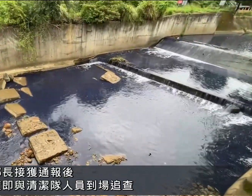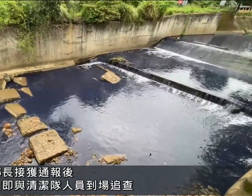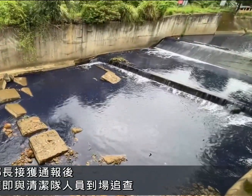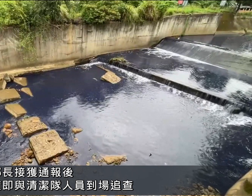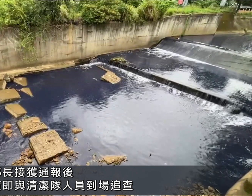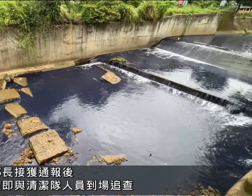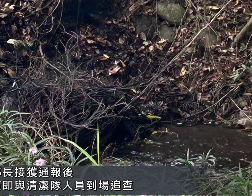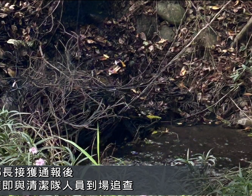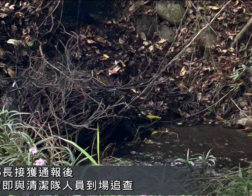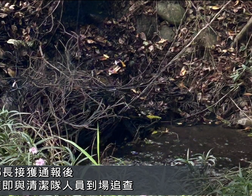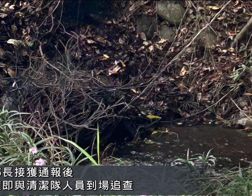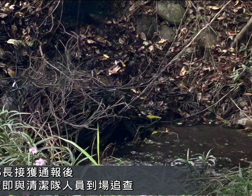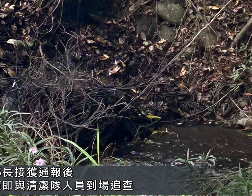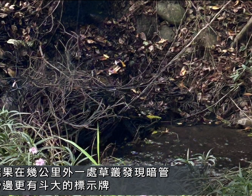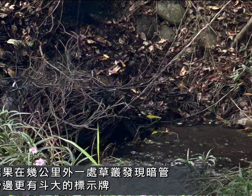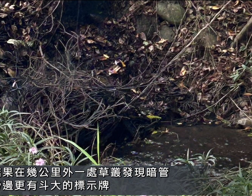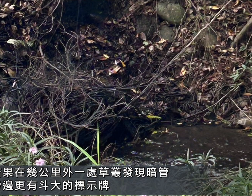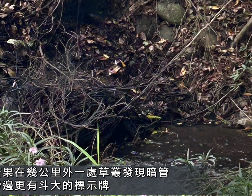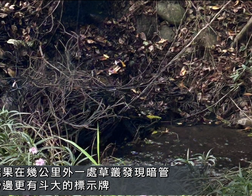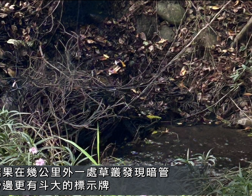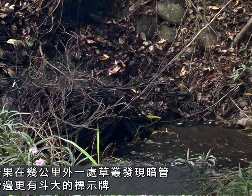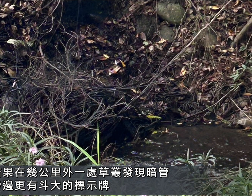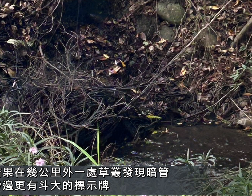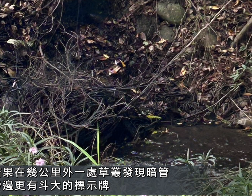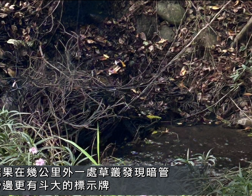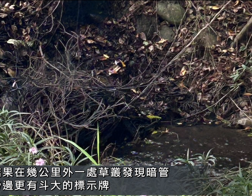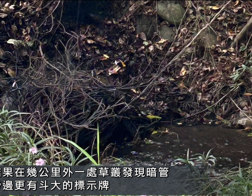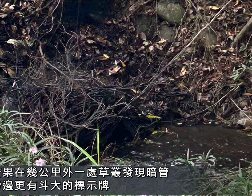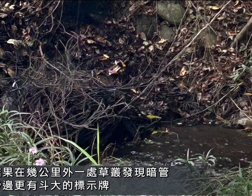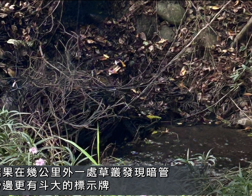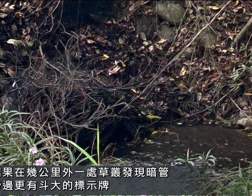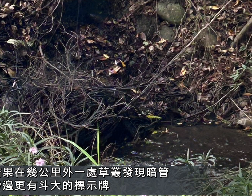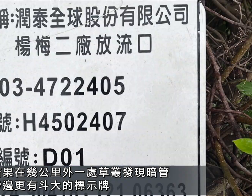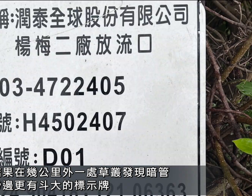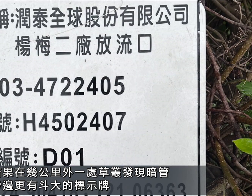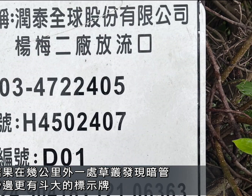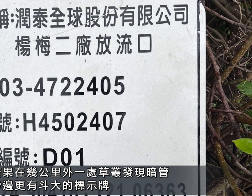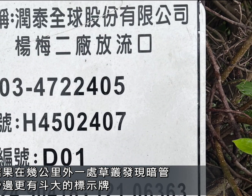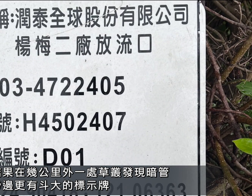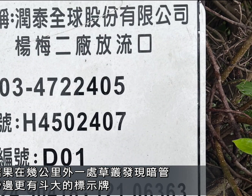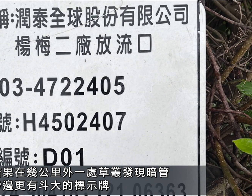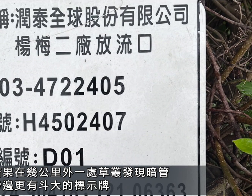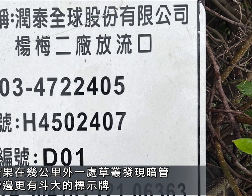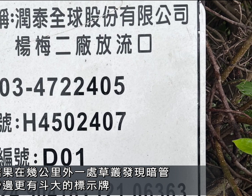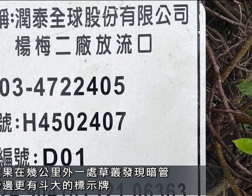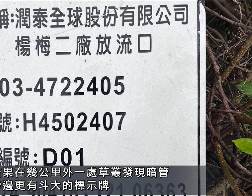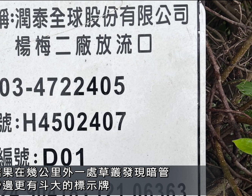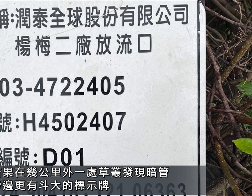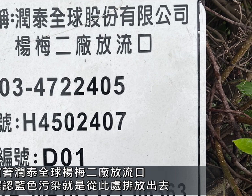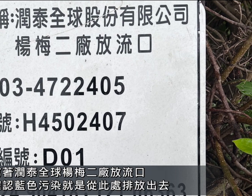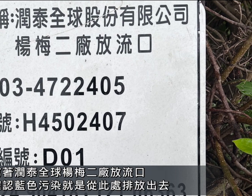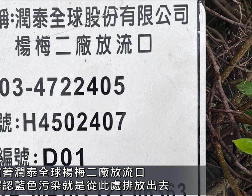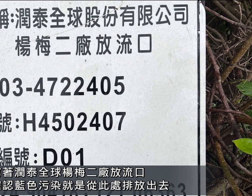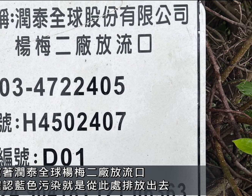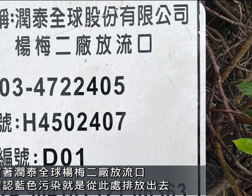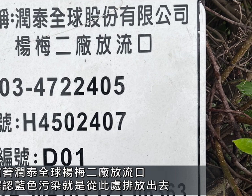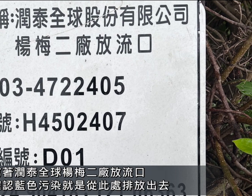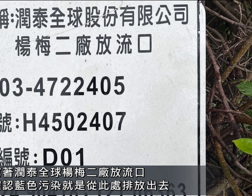场追查，结果发现几公里外一处草丛发现暗管，旁边更有斗大的标示牌写着润泰泉杨梅二厂放流